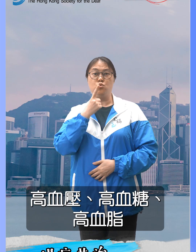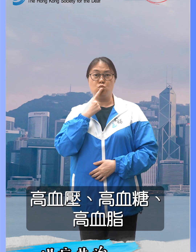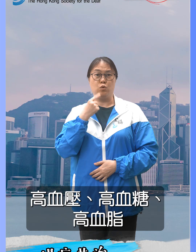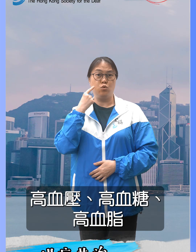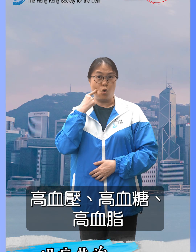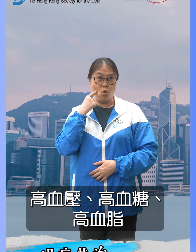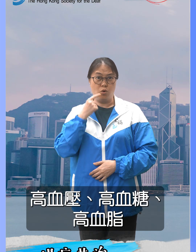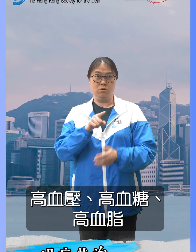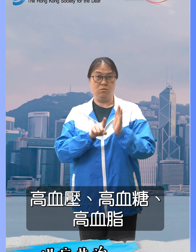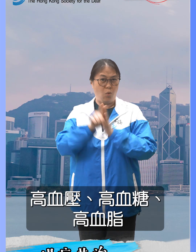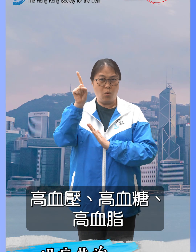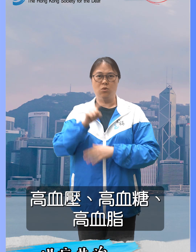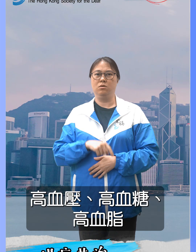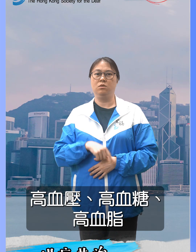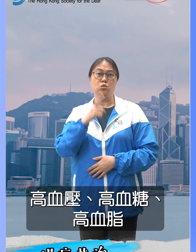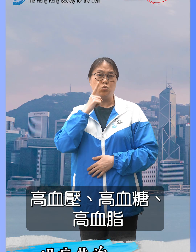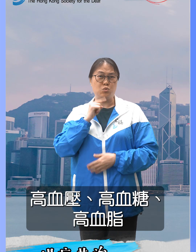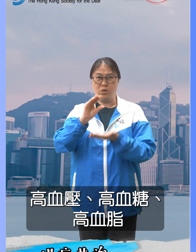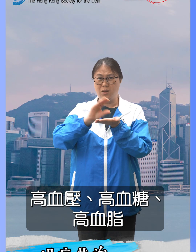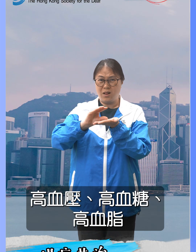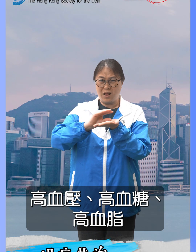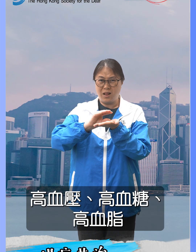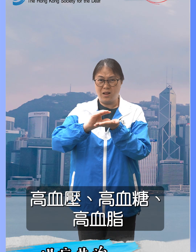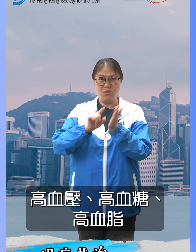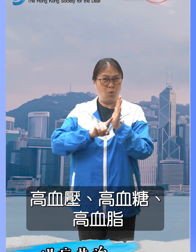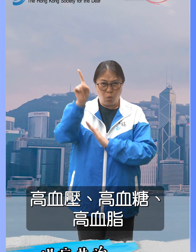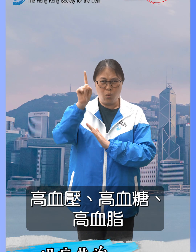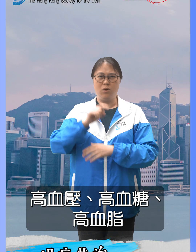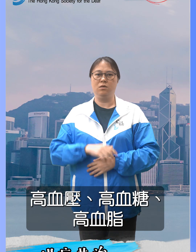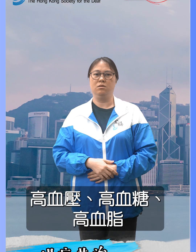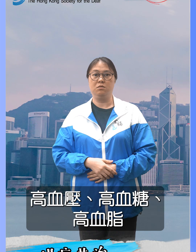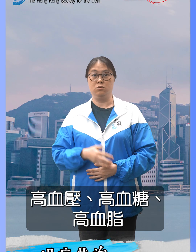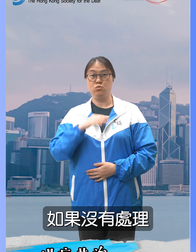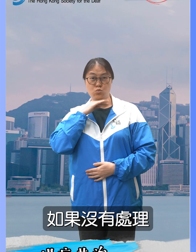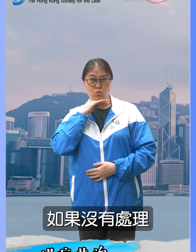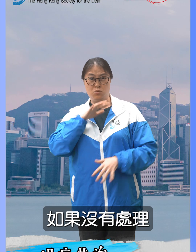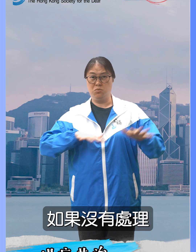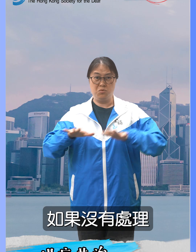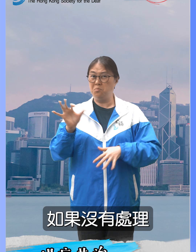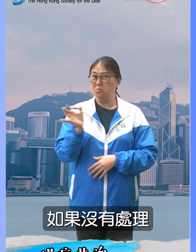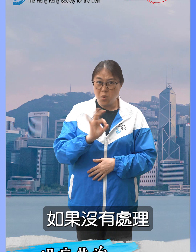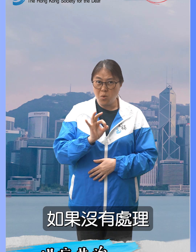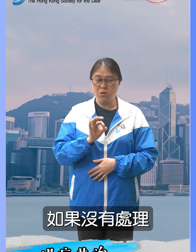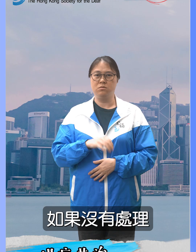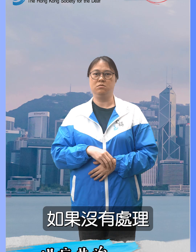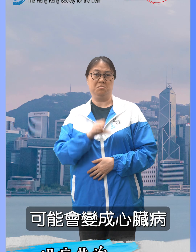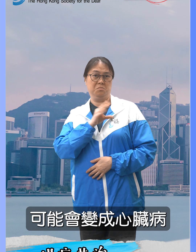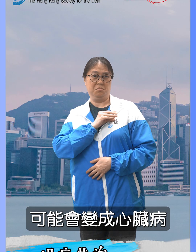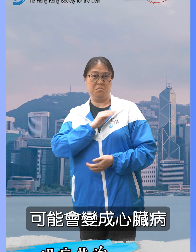高血糖、高血脂。如果冇處理，可能